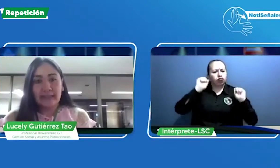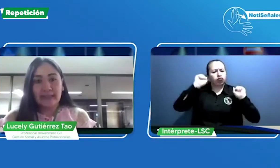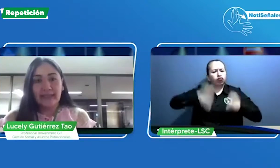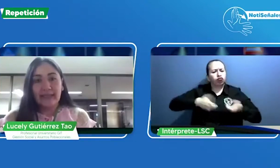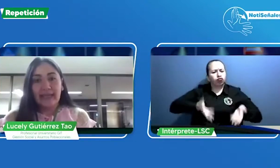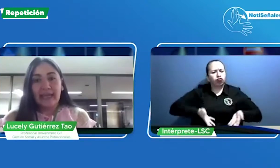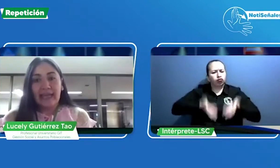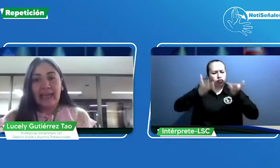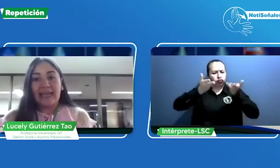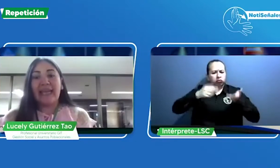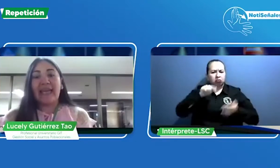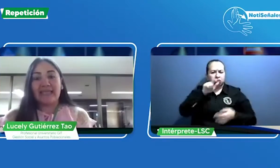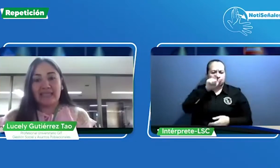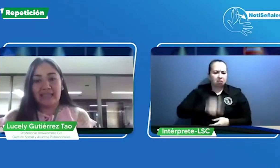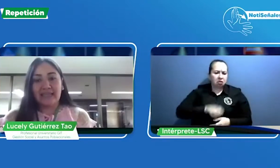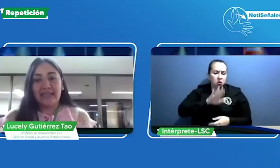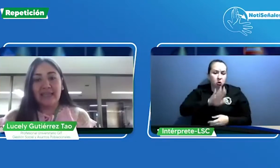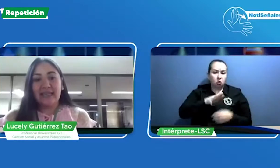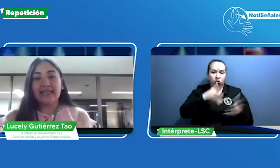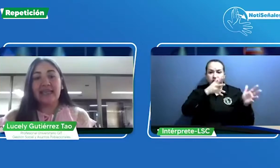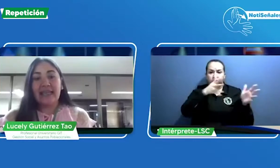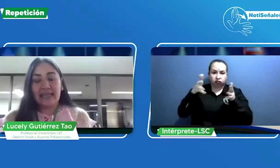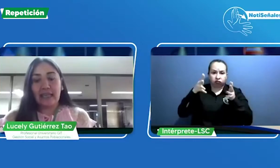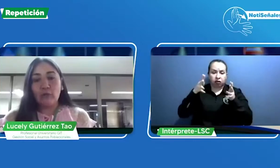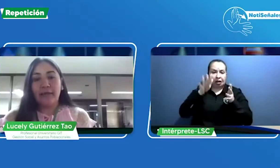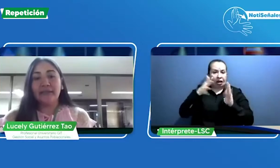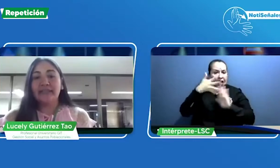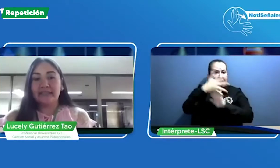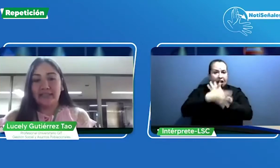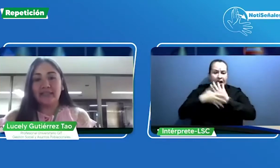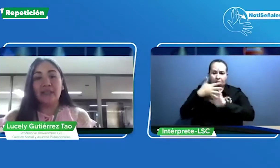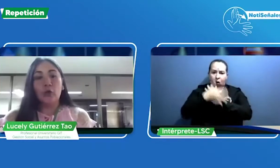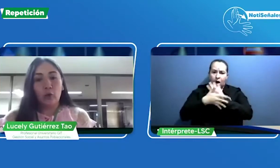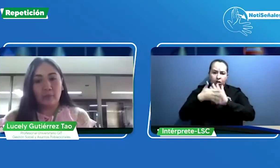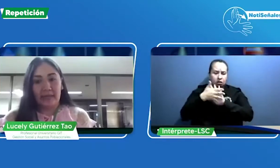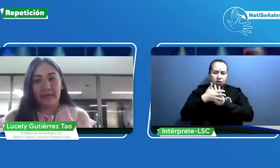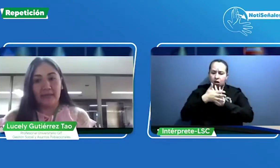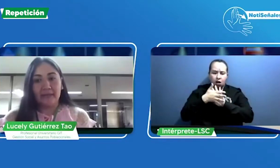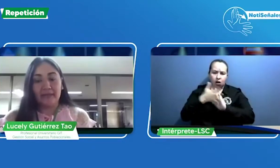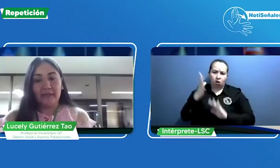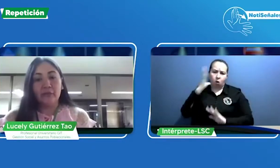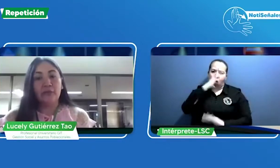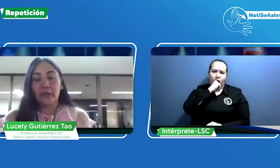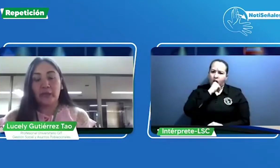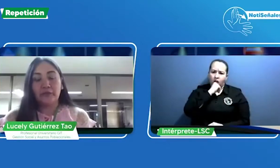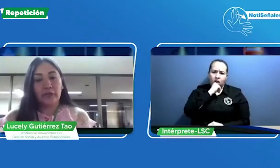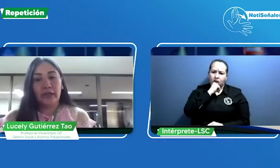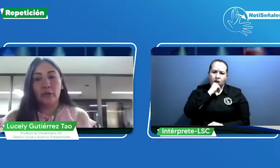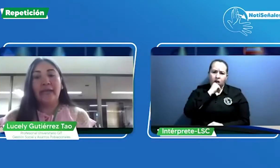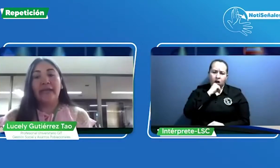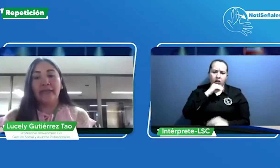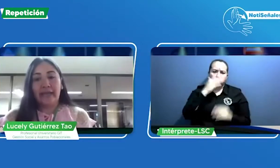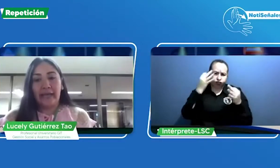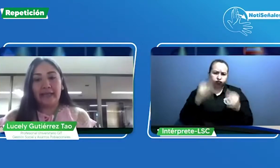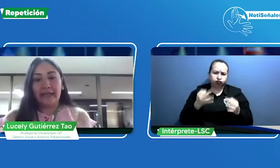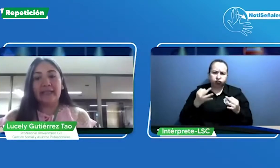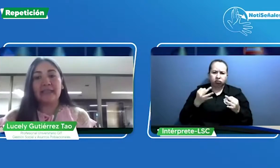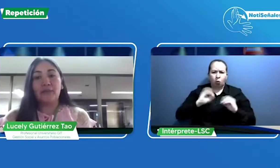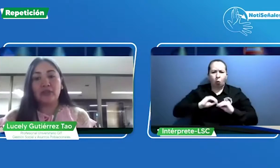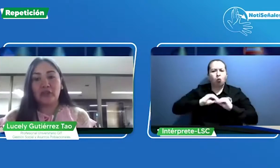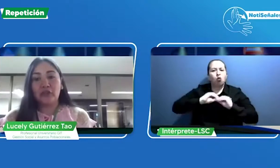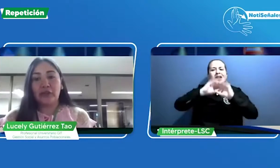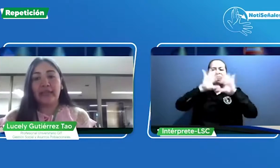autoricen la enseñanza de la lengua de señas colombianas. Yo quiero dejar